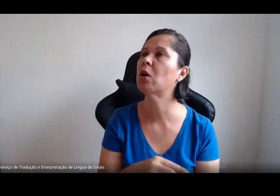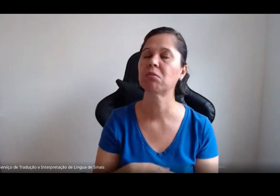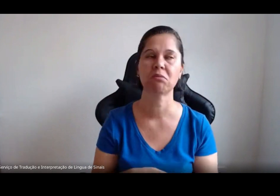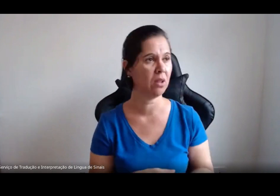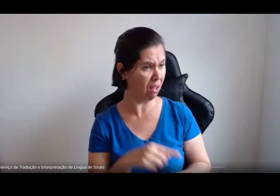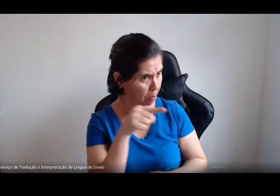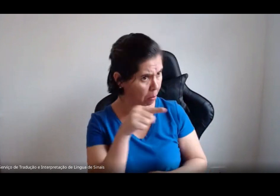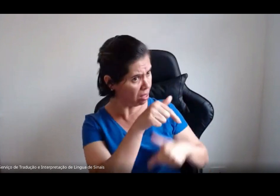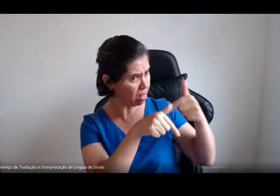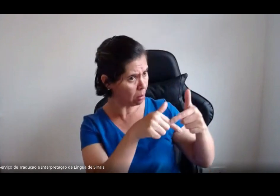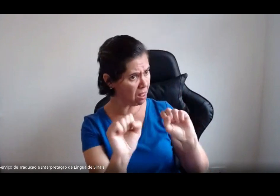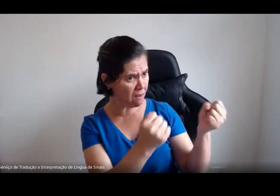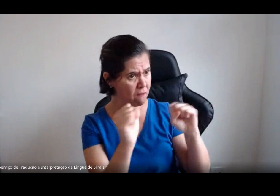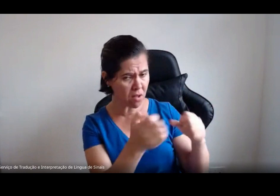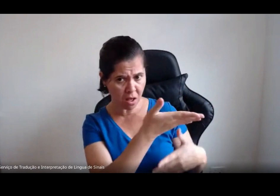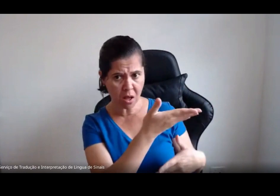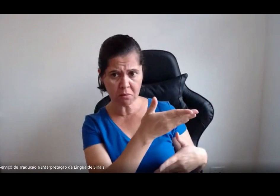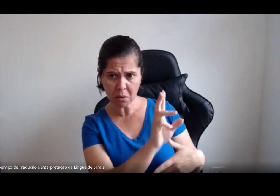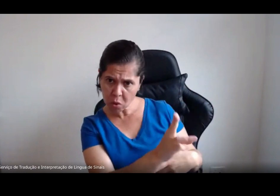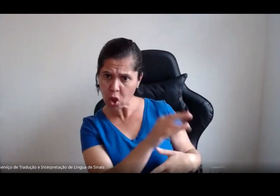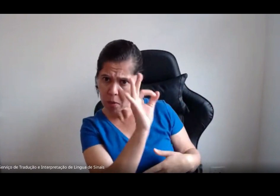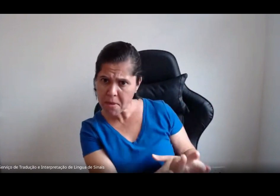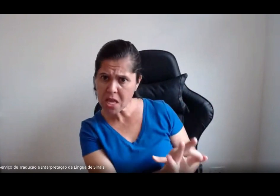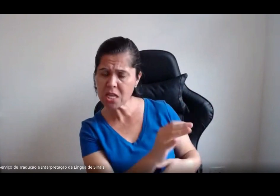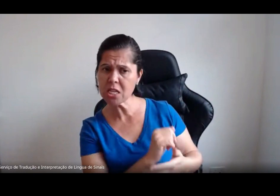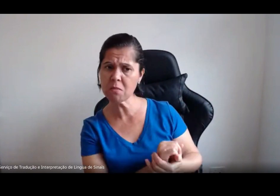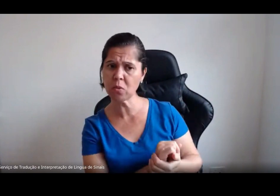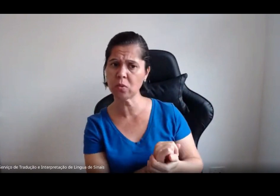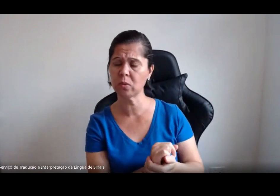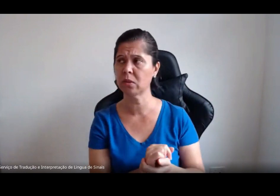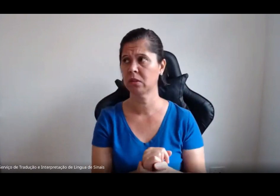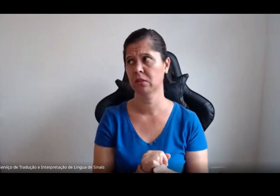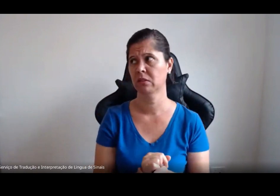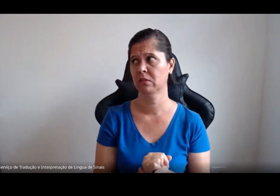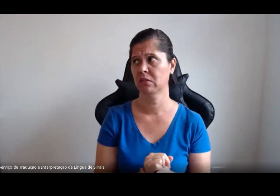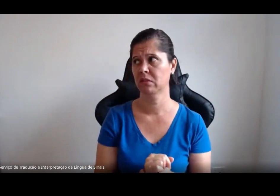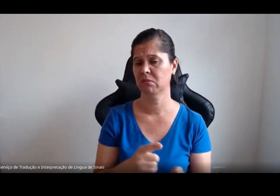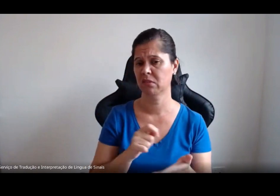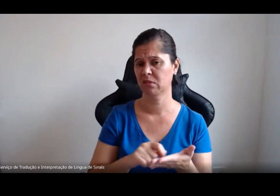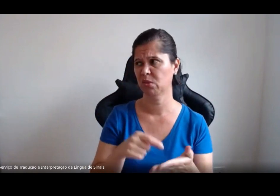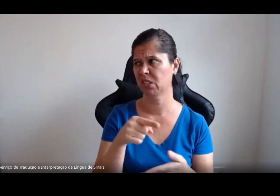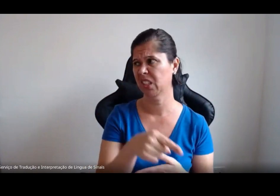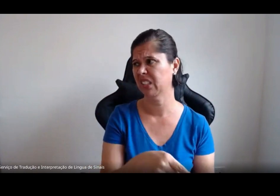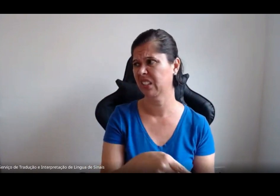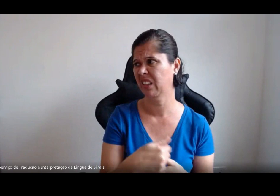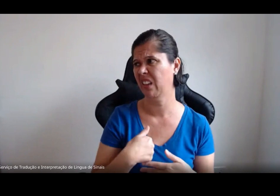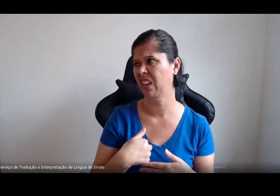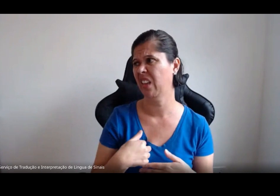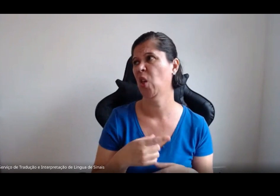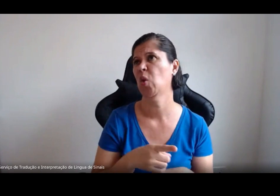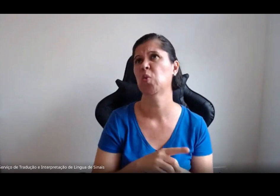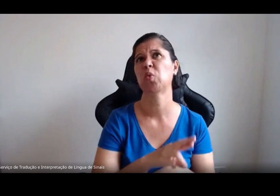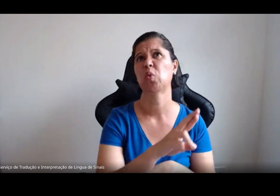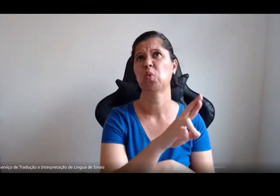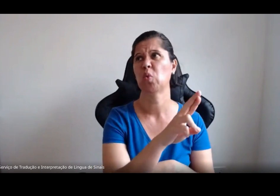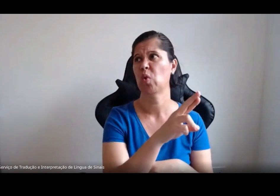uai, coloque operário, isso é, ouvrier. Isso é uma honra para o seu pai, para você, que está fazendo um